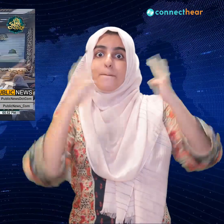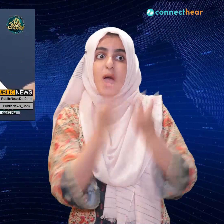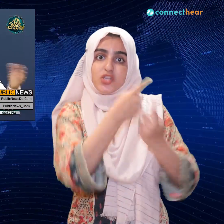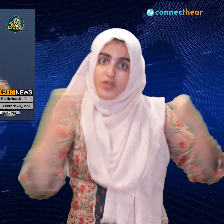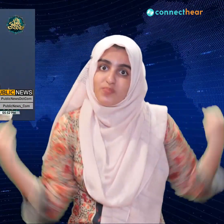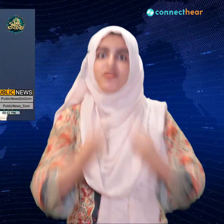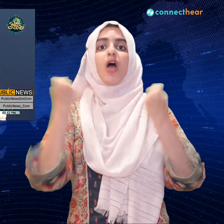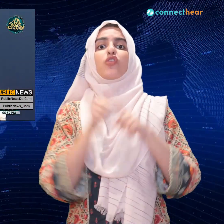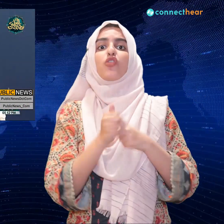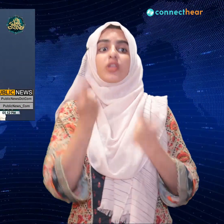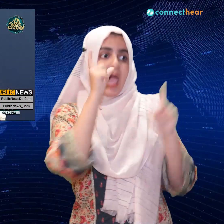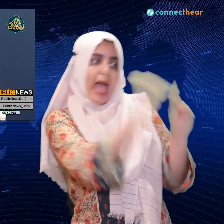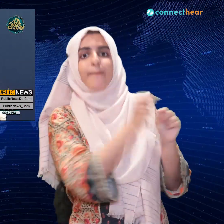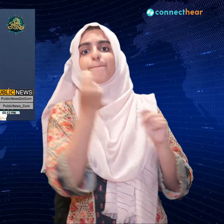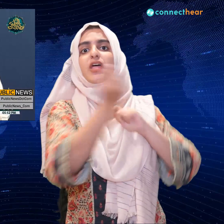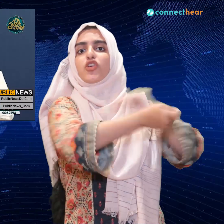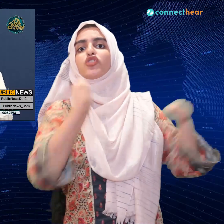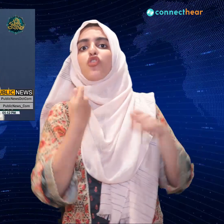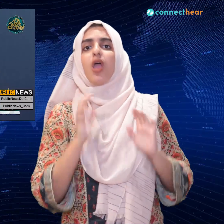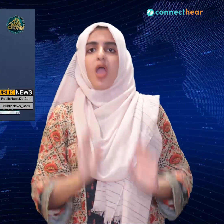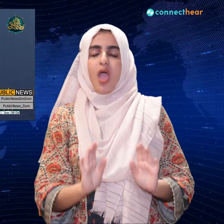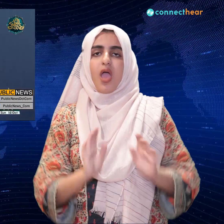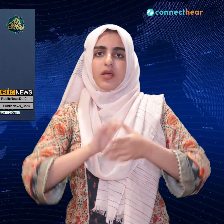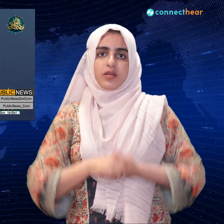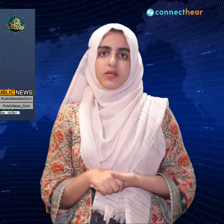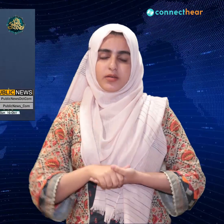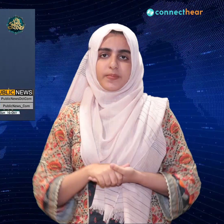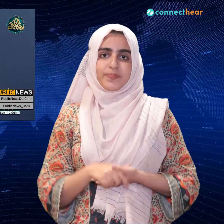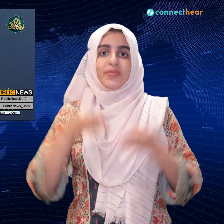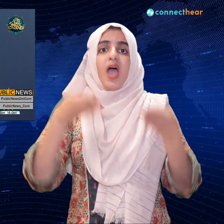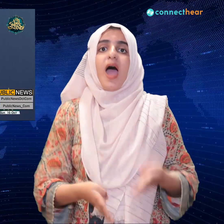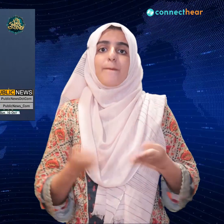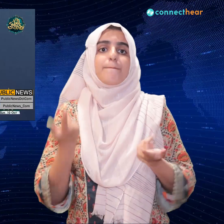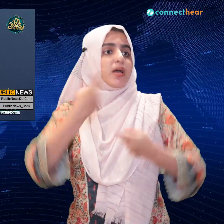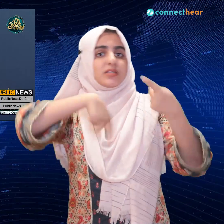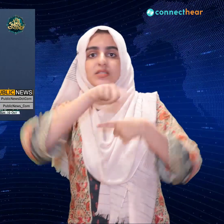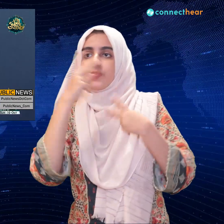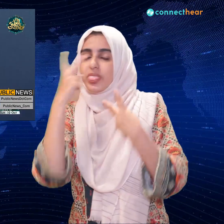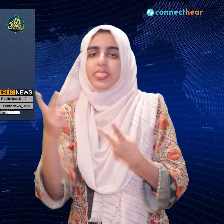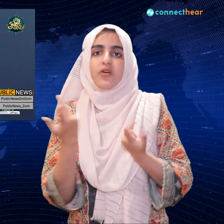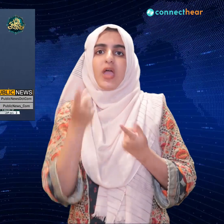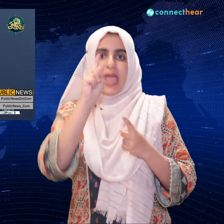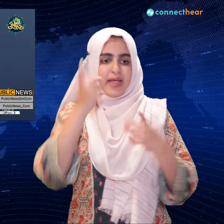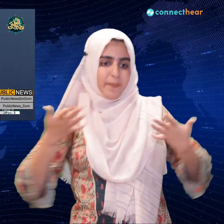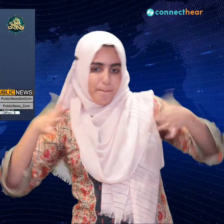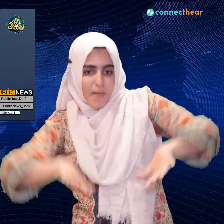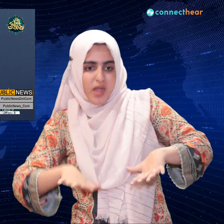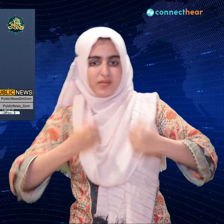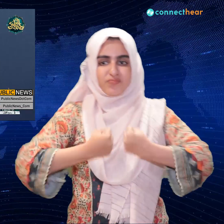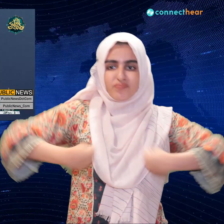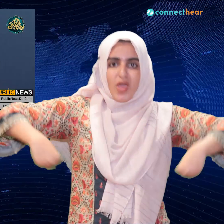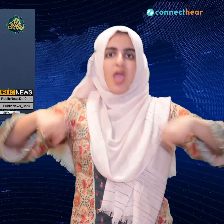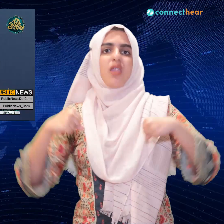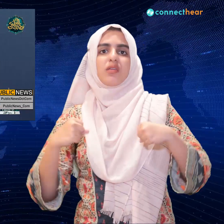کیونکہ معاشرے کا پیسہ چوری ہوتا ہے. اب صرف اب یہ دیکھ لیں، یہ ایک فیکٹ آئی پینل ہے. فیکٹ